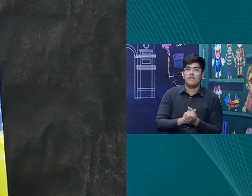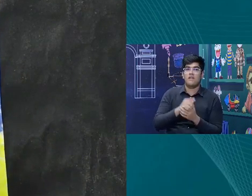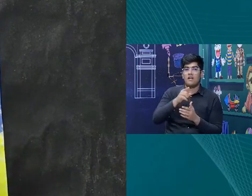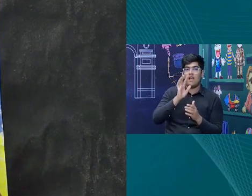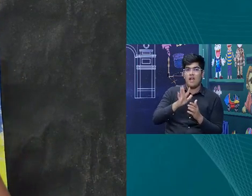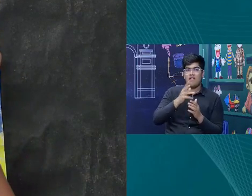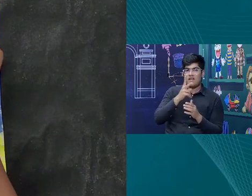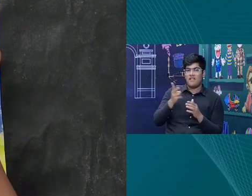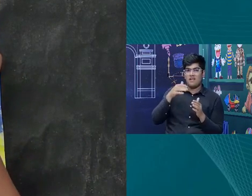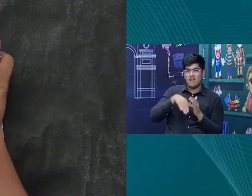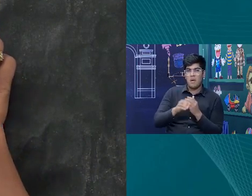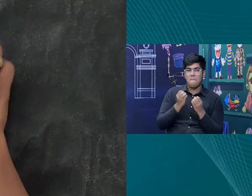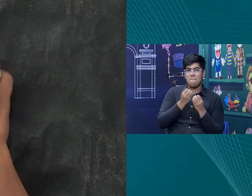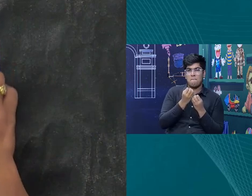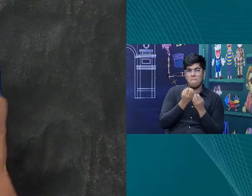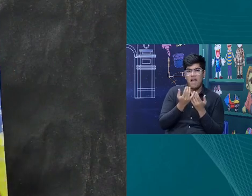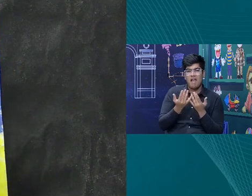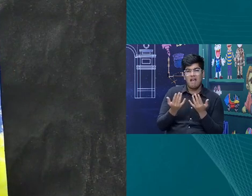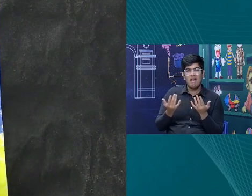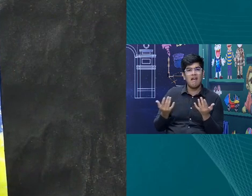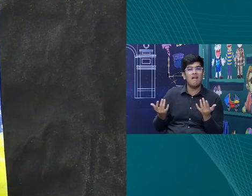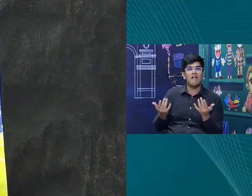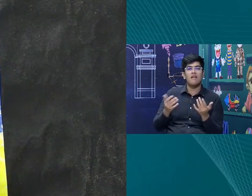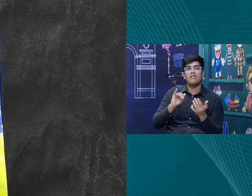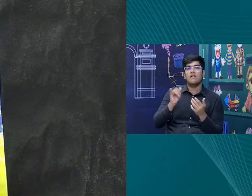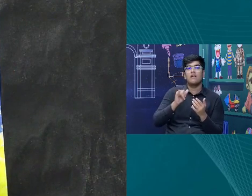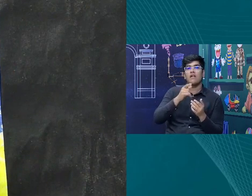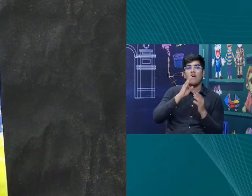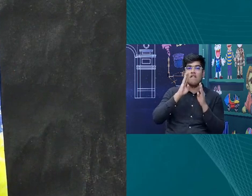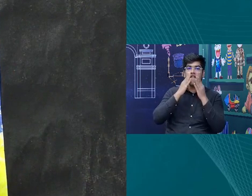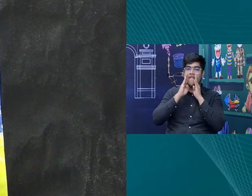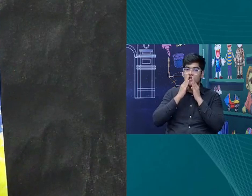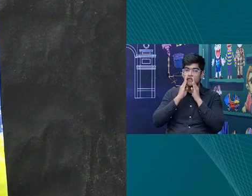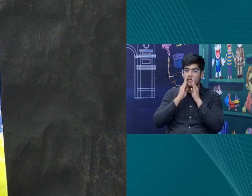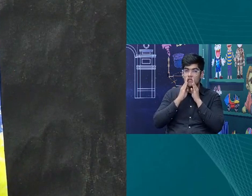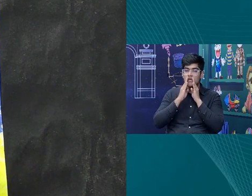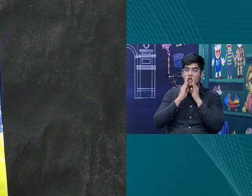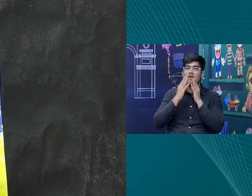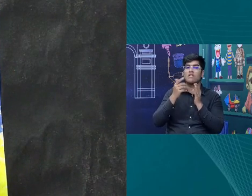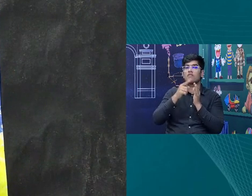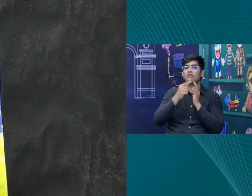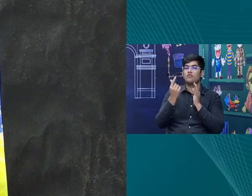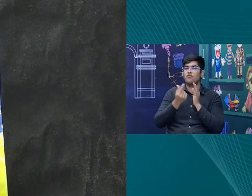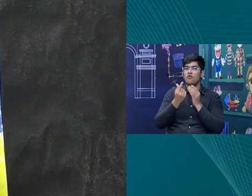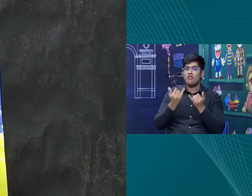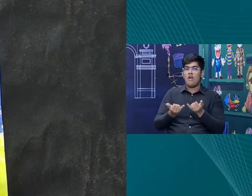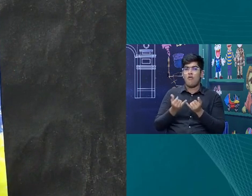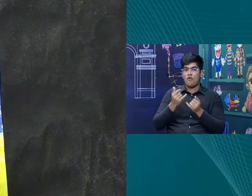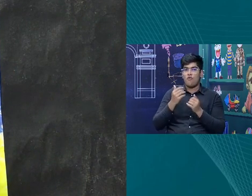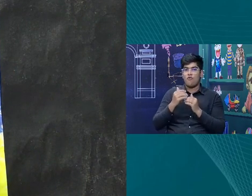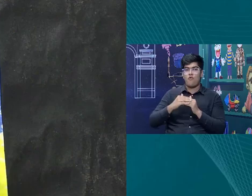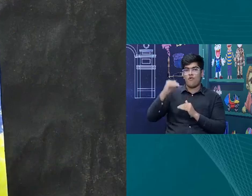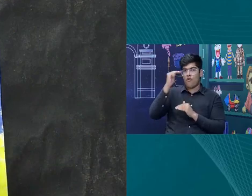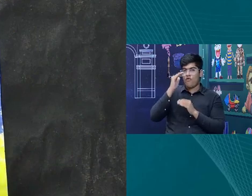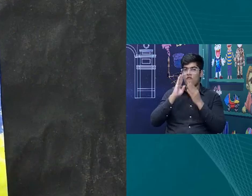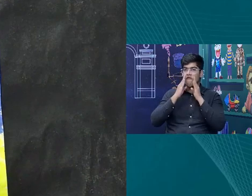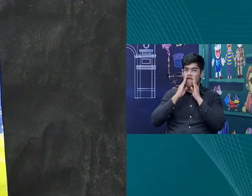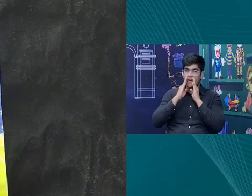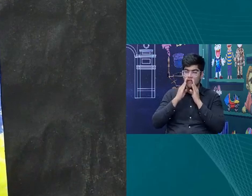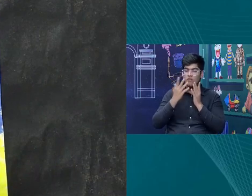सारी चीजें अलग-अलग तरीके की जैसे हमारा फेस्बुक जो हमारे आजकल के साधन है काम करने के फेस्बुक है,